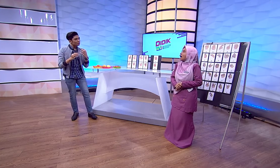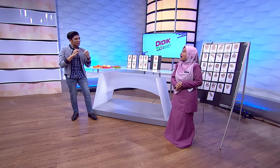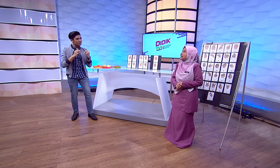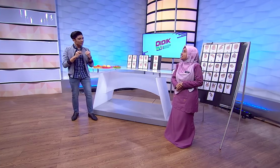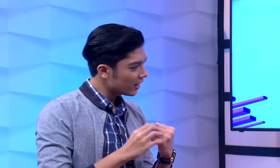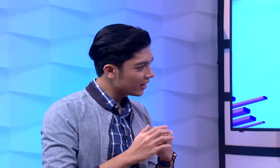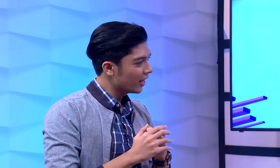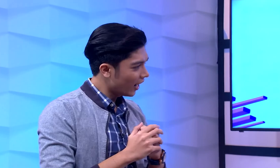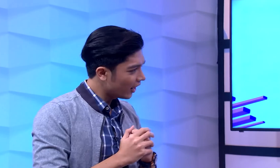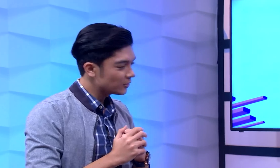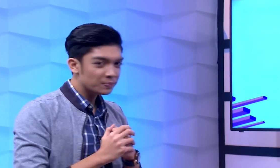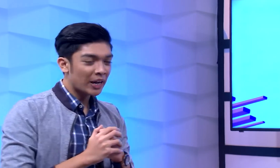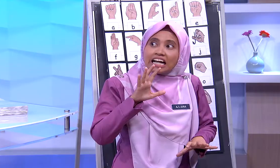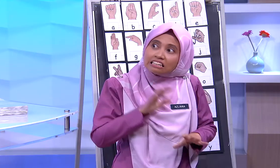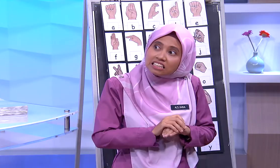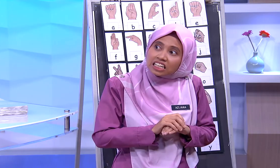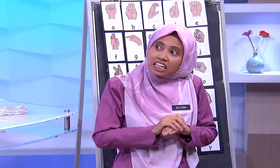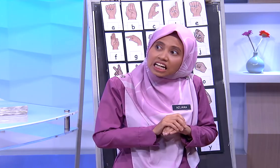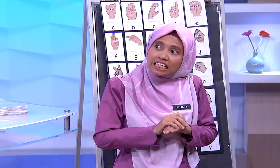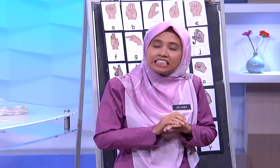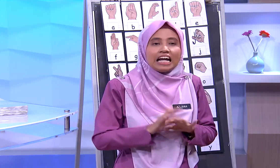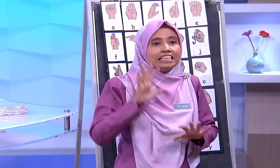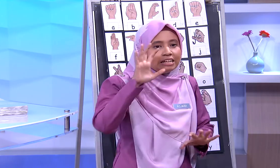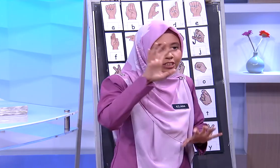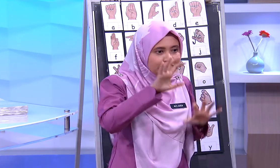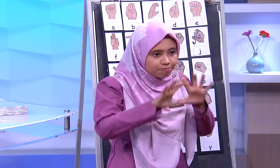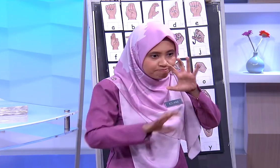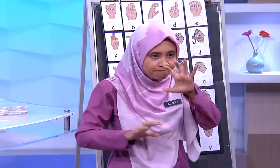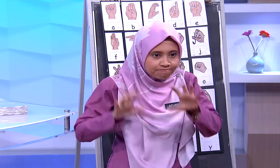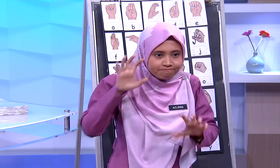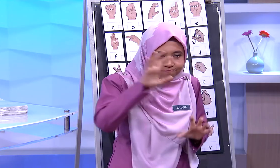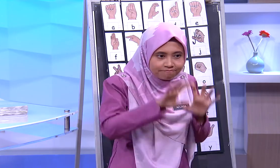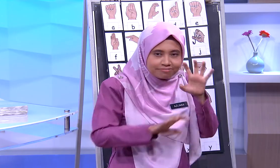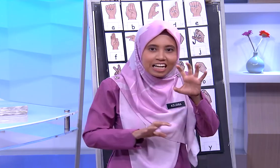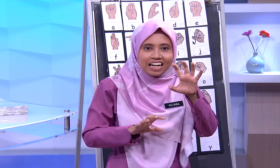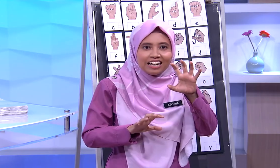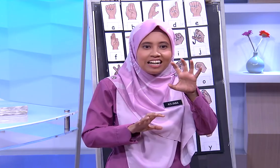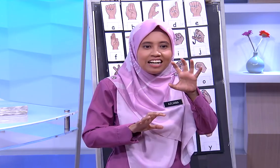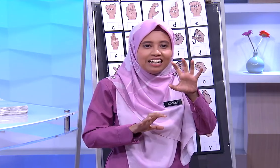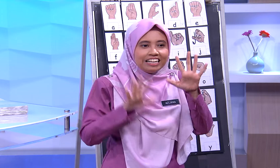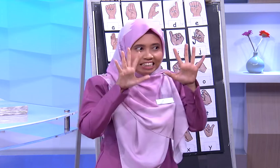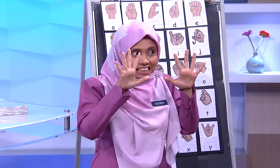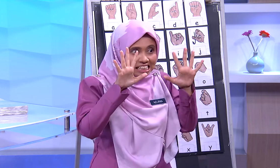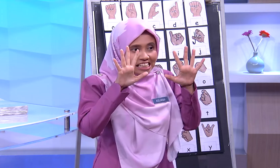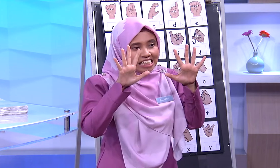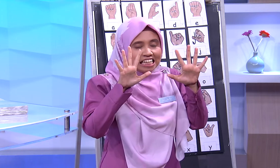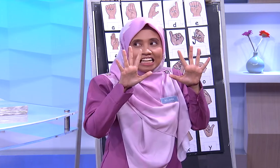anjing anjing anjing oke itu anjing